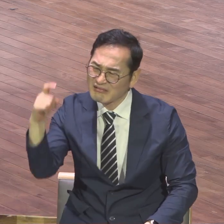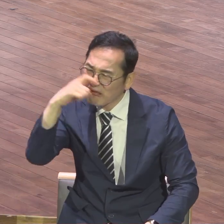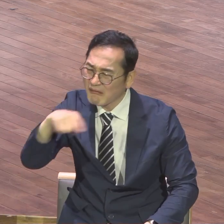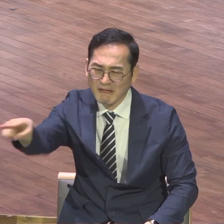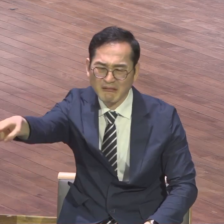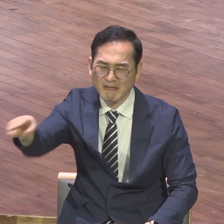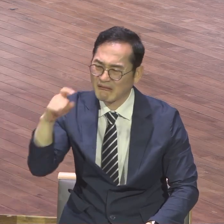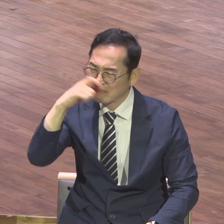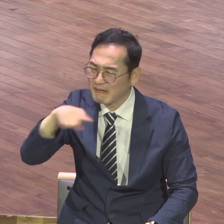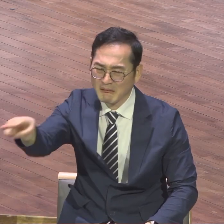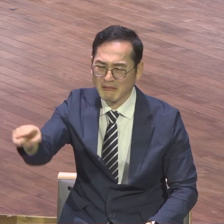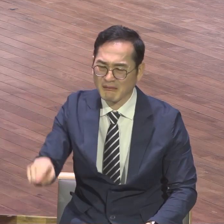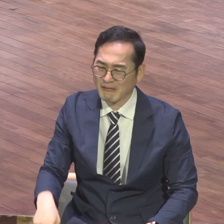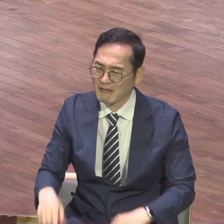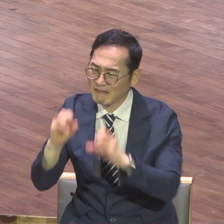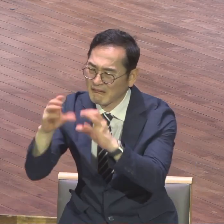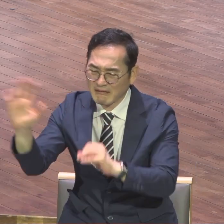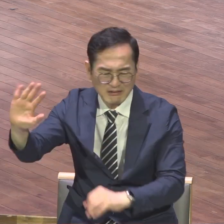안 가지요.